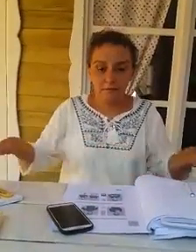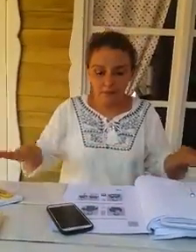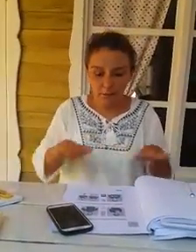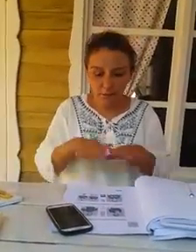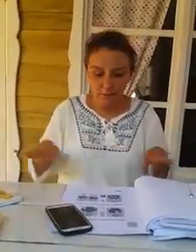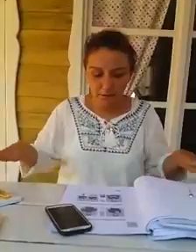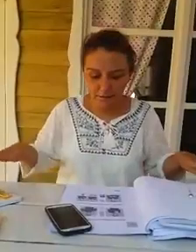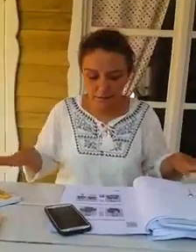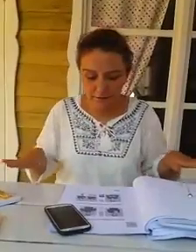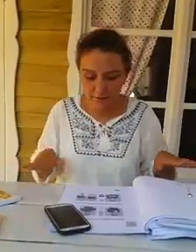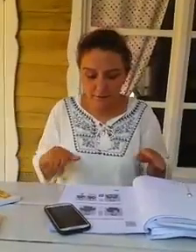Yetmek.